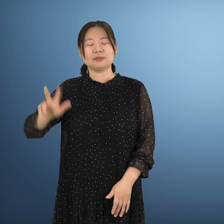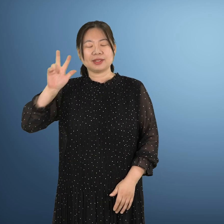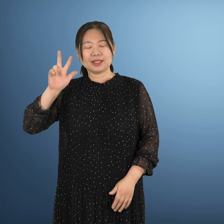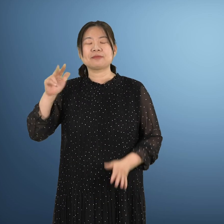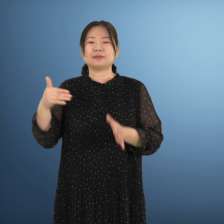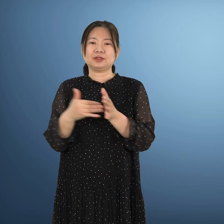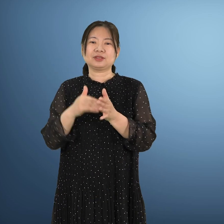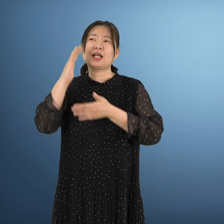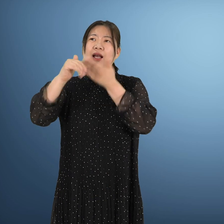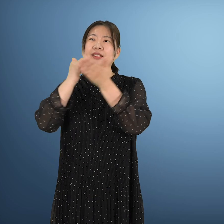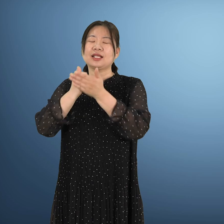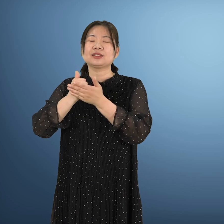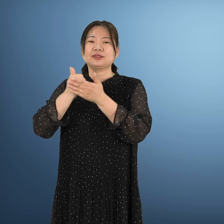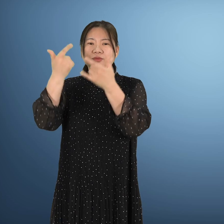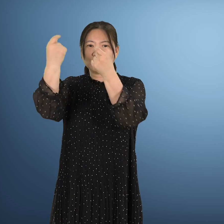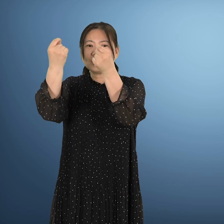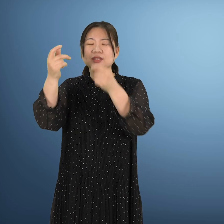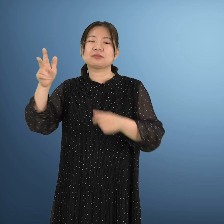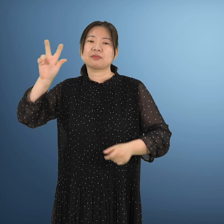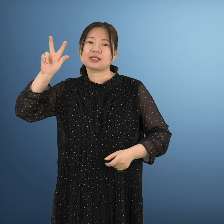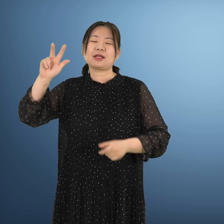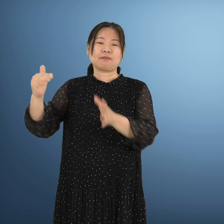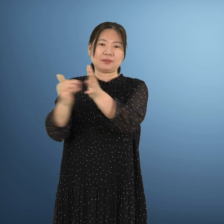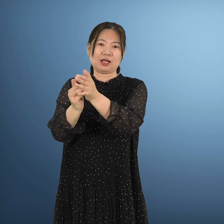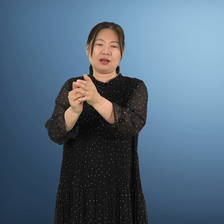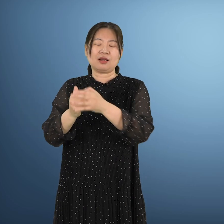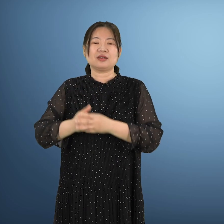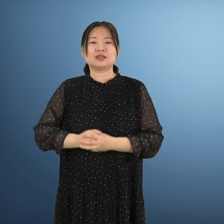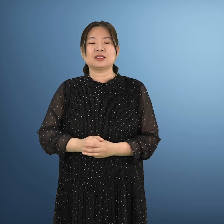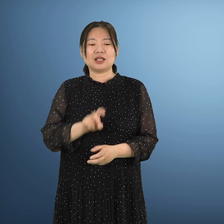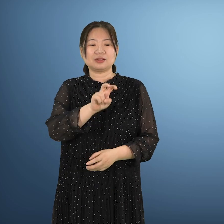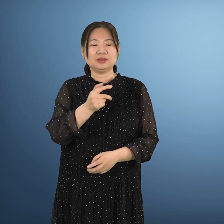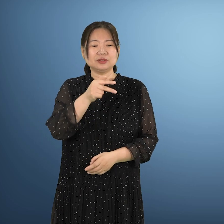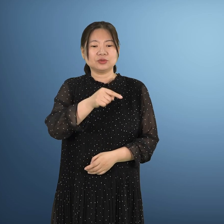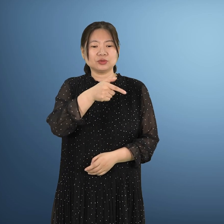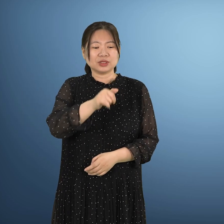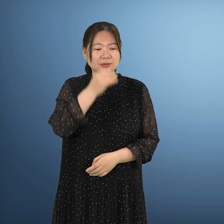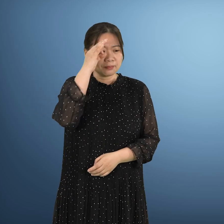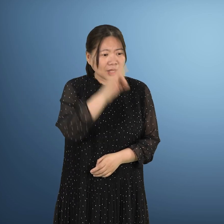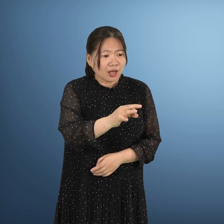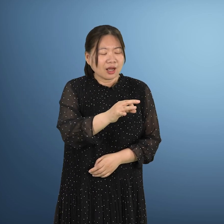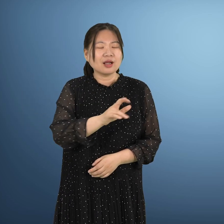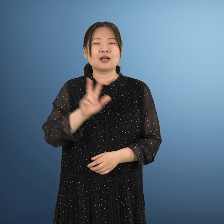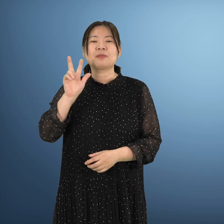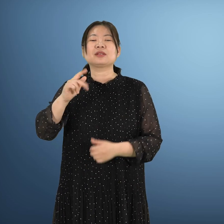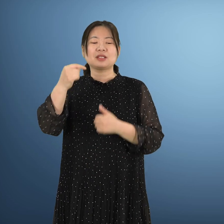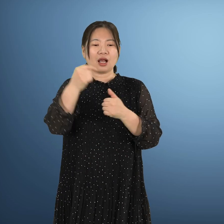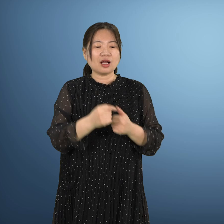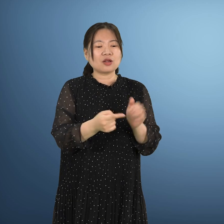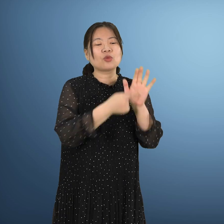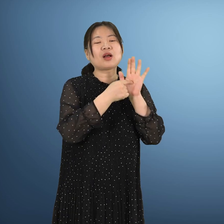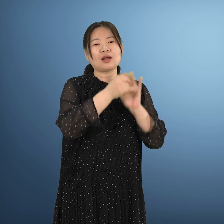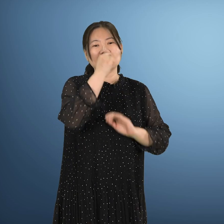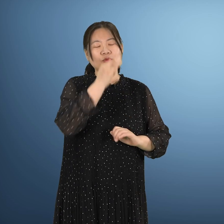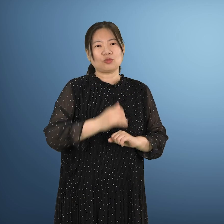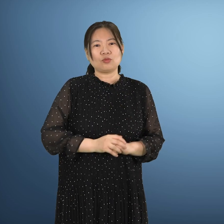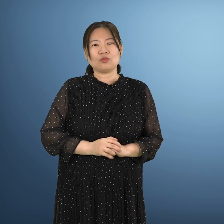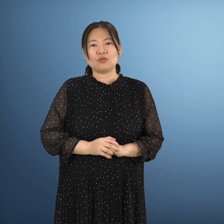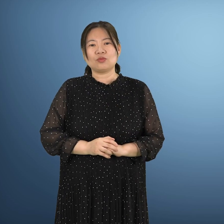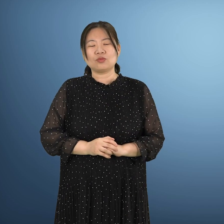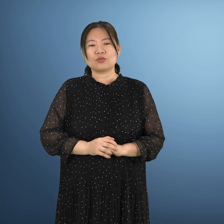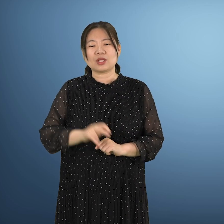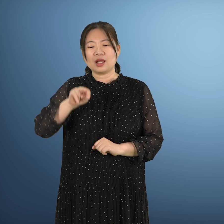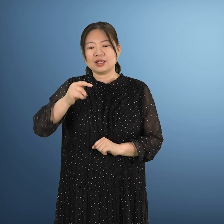맹세하셨어요. 하나님도 맹세하셨어요. 그리고 민수기서에도 보니까 맹세하라고 돼 있고,